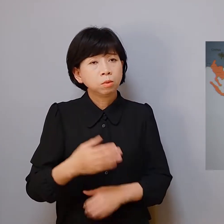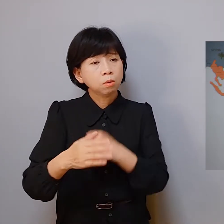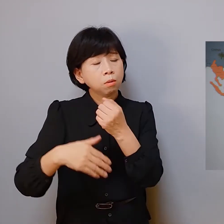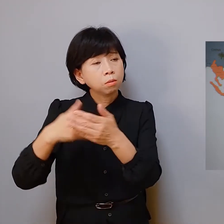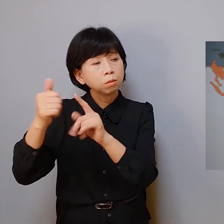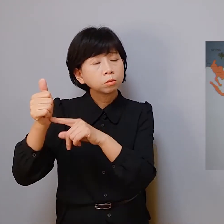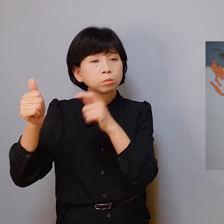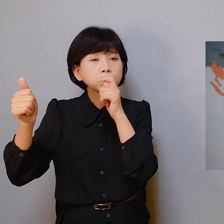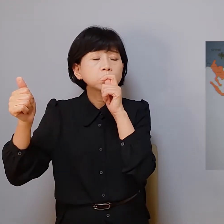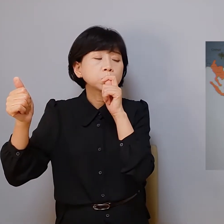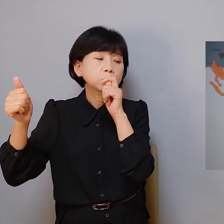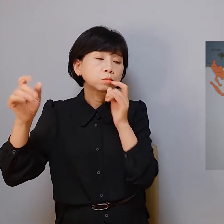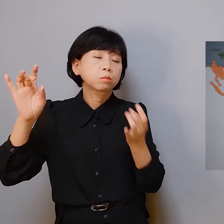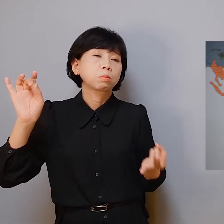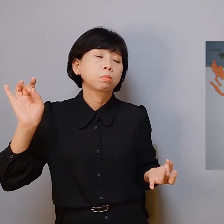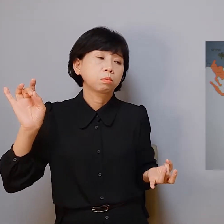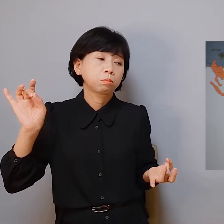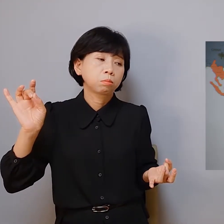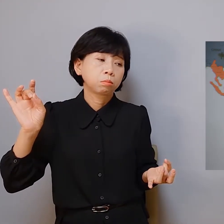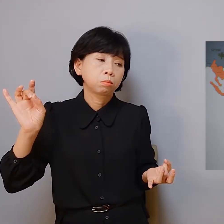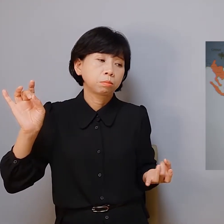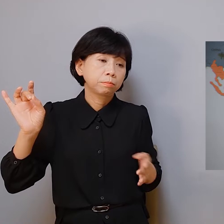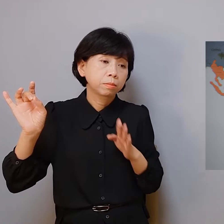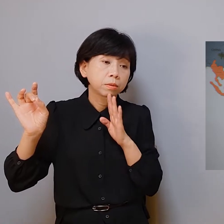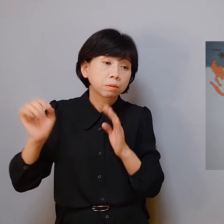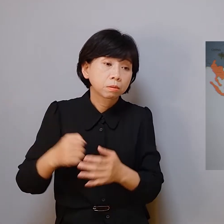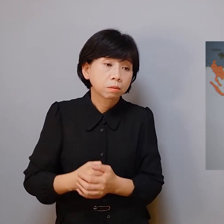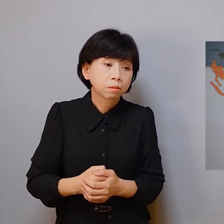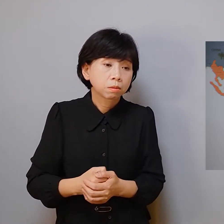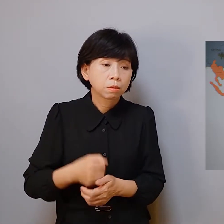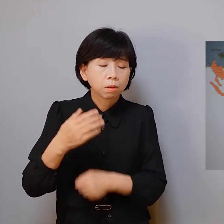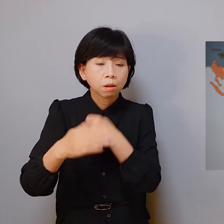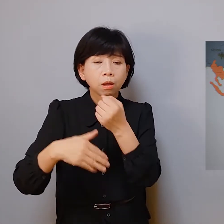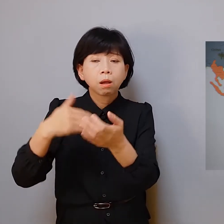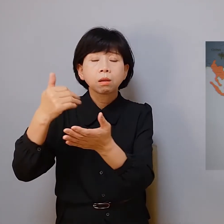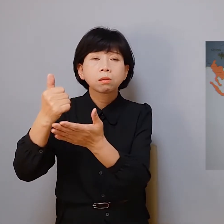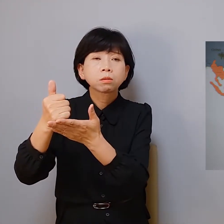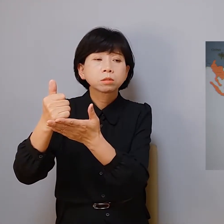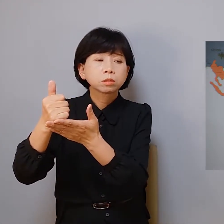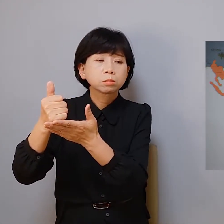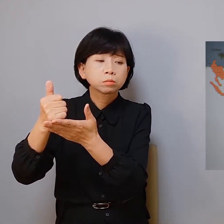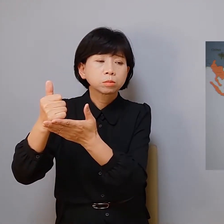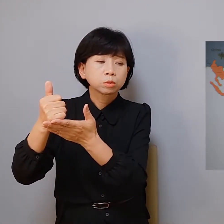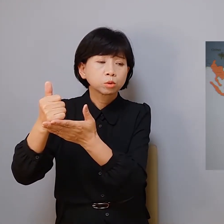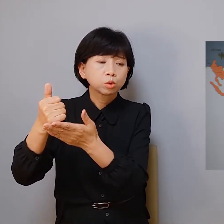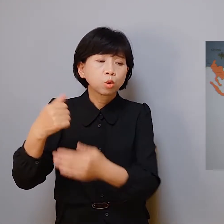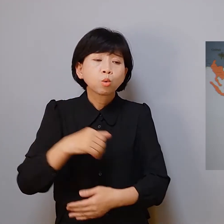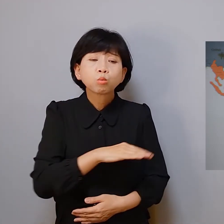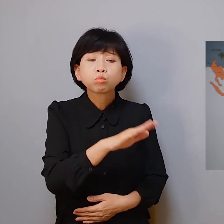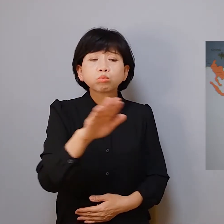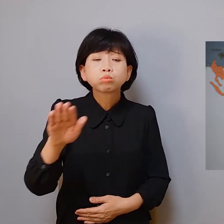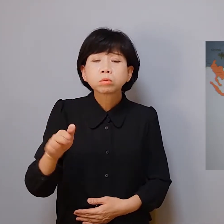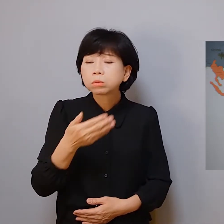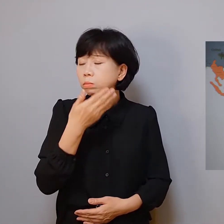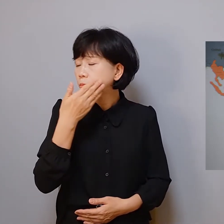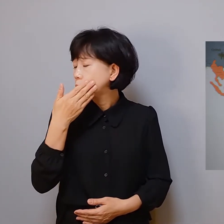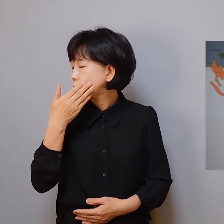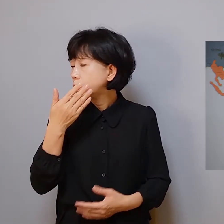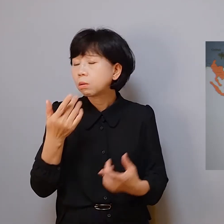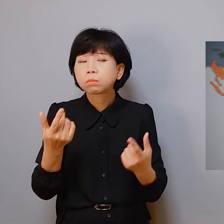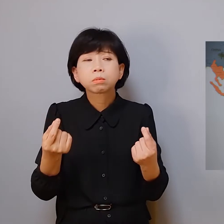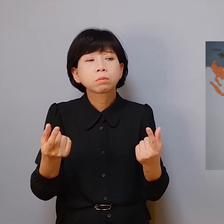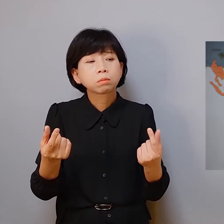하나님이 침묵하고 계시는 거예요. 하나님이 자신의 얼굴을 가리우셨습니다. 마치 하나님이